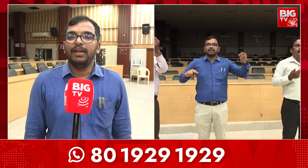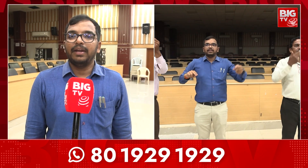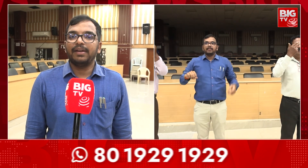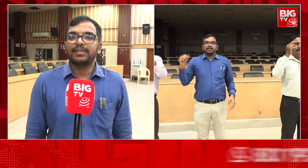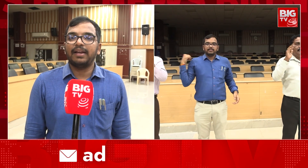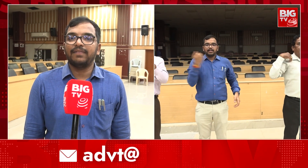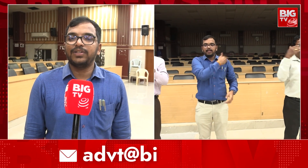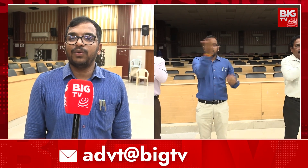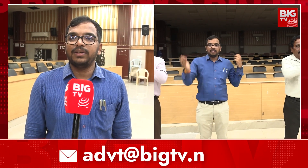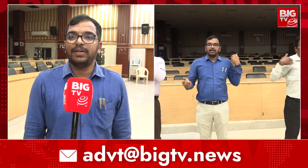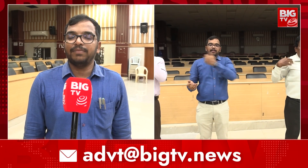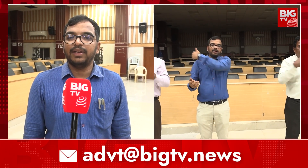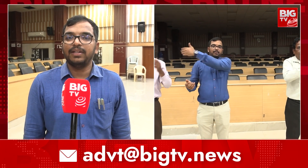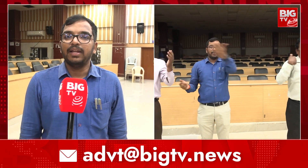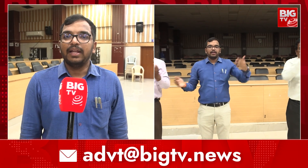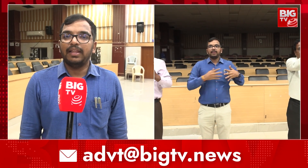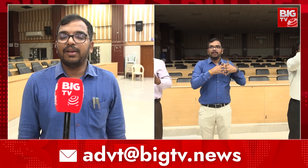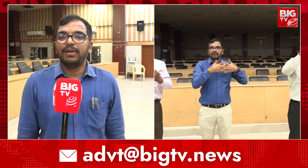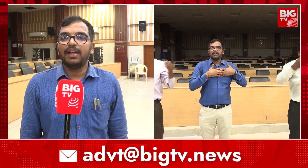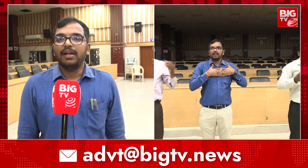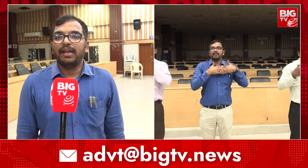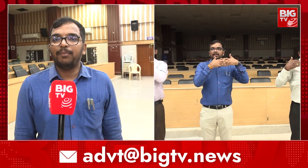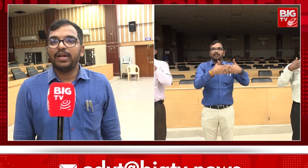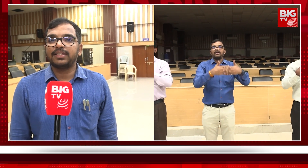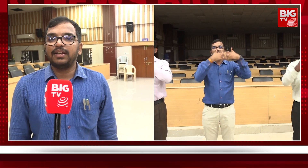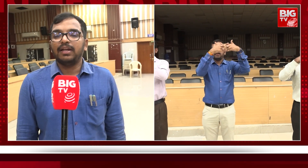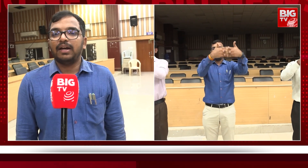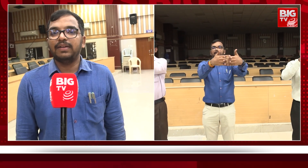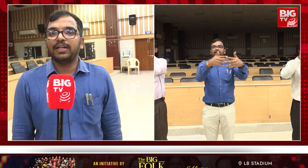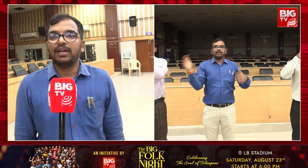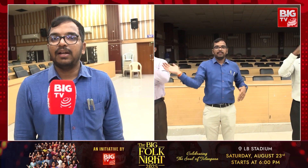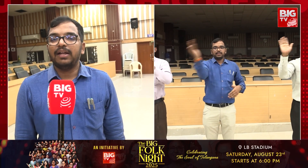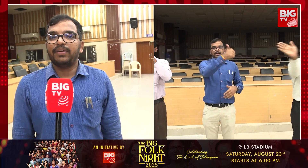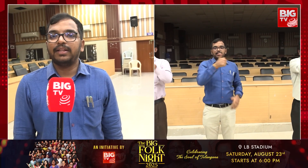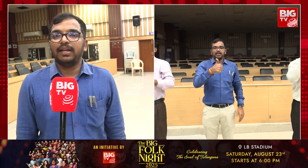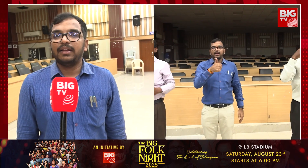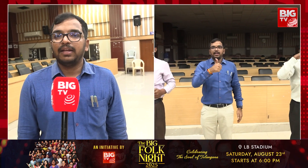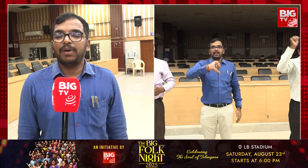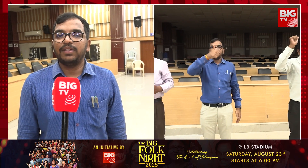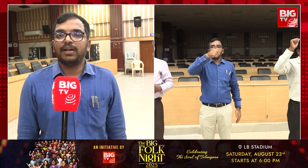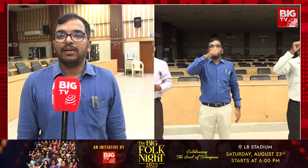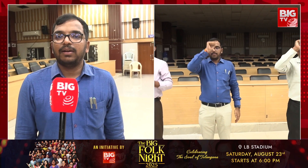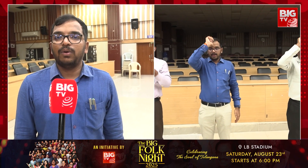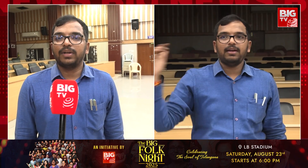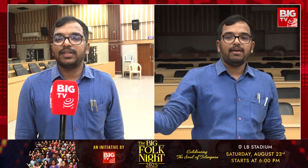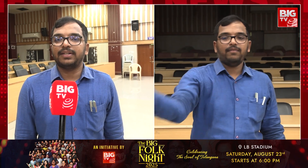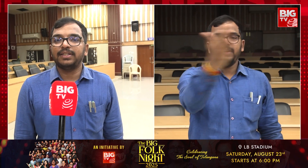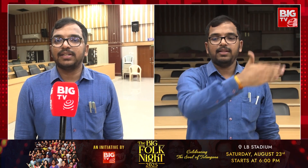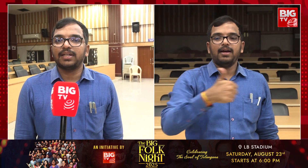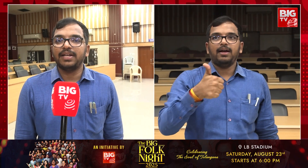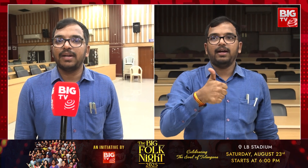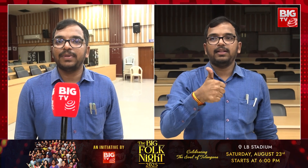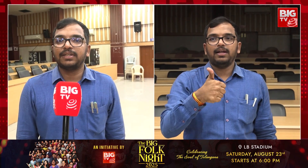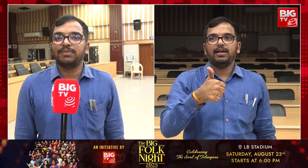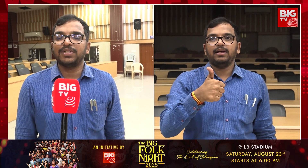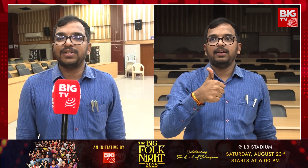కలిపి ఇండియన్ సైన్ లాంగ్వేజ్గా ఒకటి చేయడం జరిగింది. దాని మీద ఎంప్లాయీస్కి, అదేవిధంగా ఎవరైతే ఈ భవితలో వర్క్ చేసే